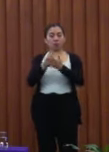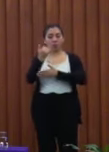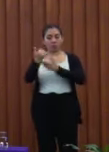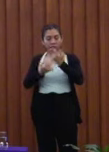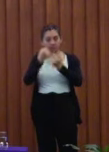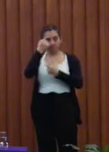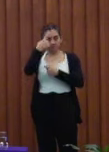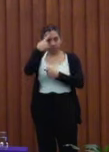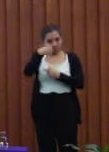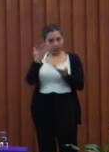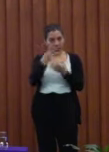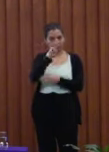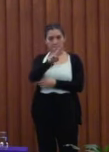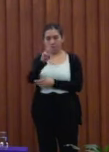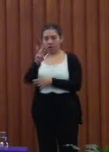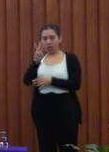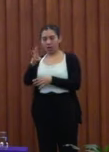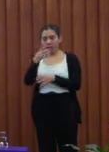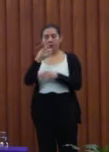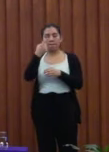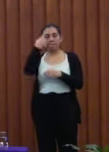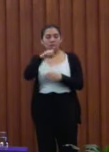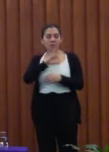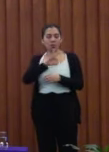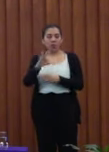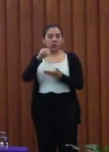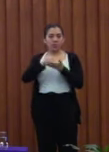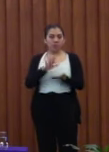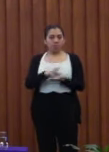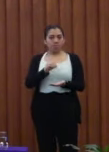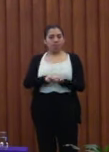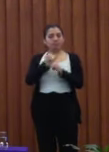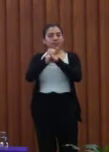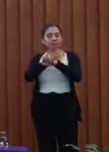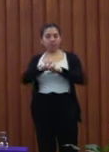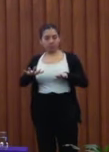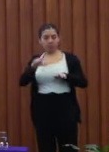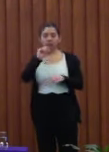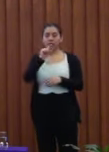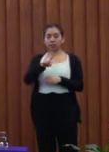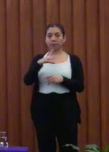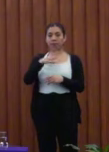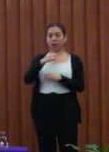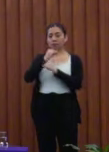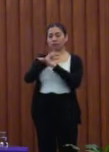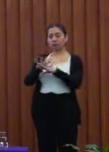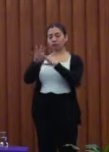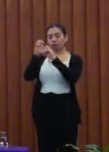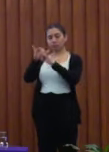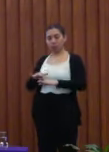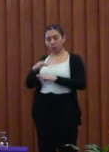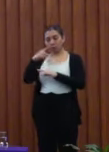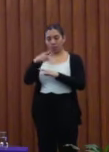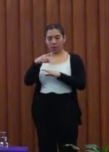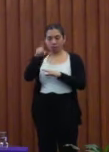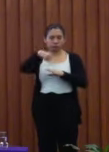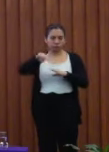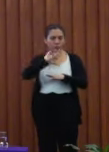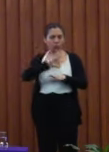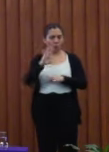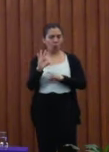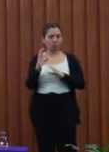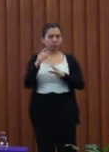construir una plataforma que ayudara a registrar toda esta información y que presentara un informe visual para el público. Entonces,